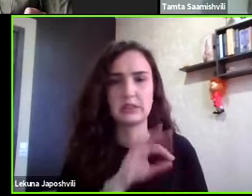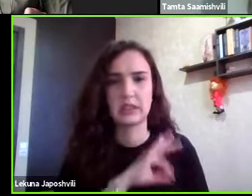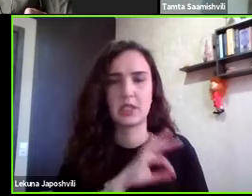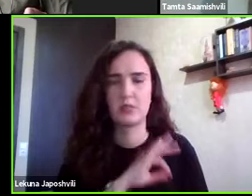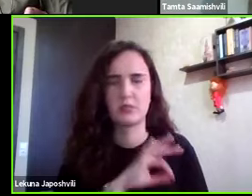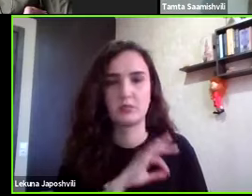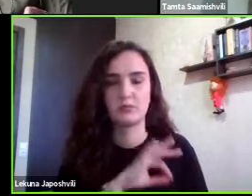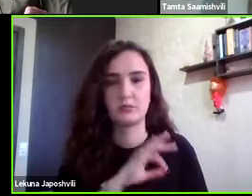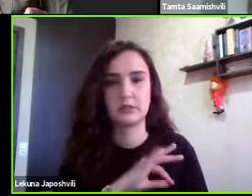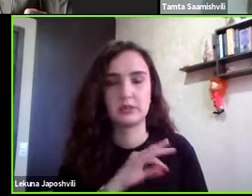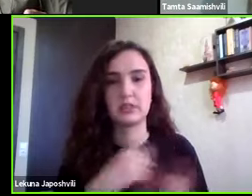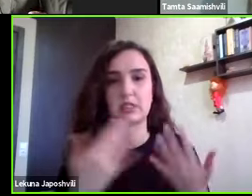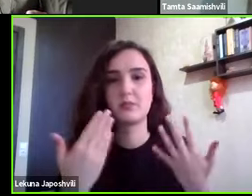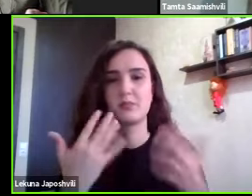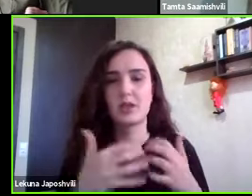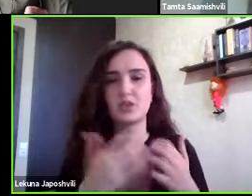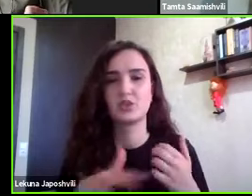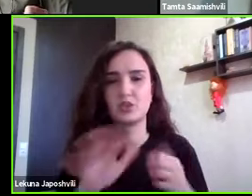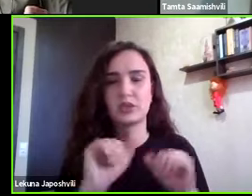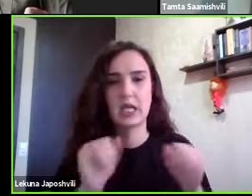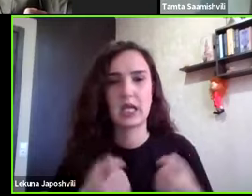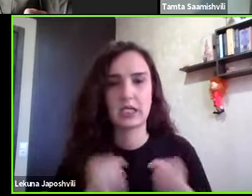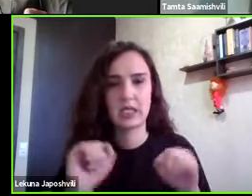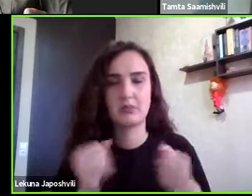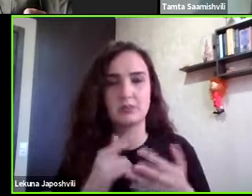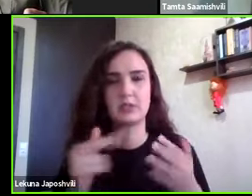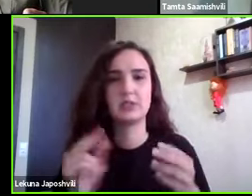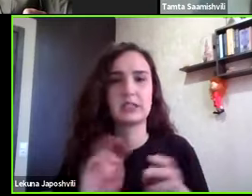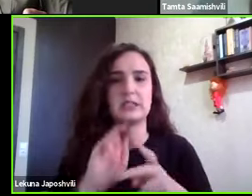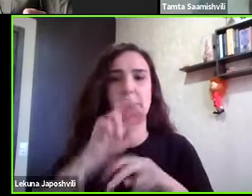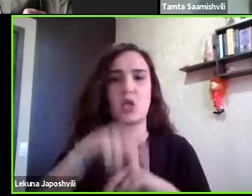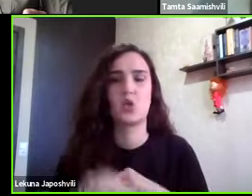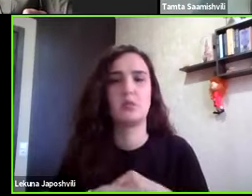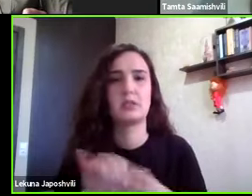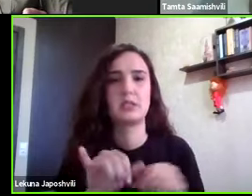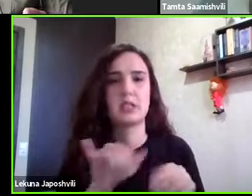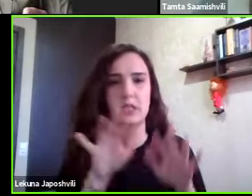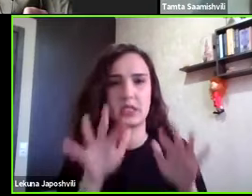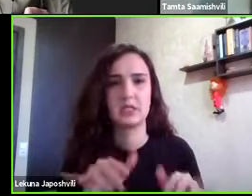ისარგებლოს სკოლაში მდებარე საქანელებით ან სასრიალოებით, სადაც